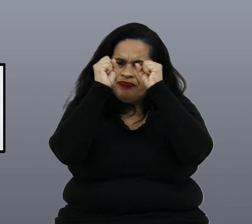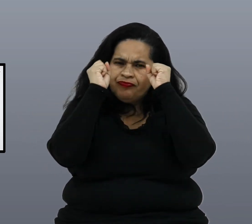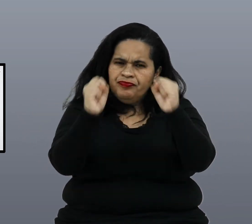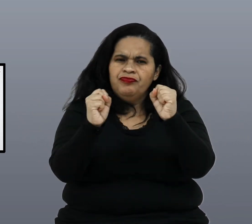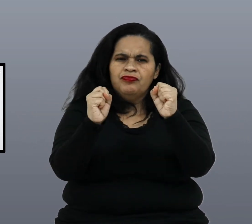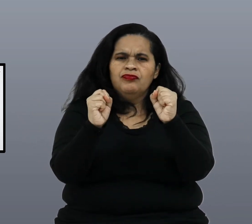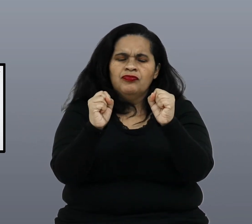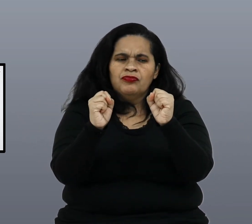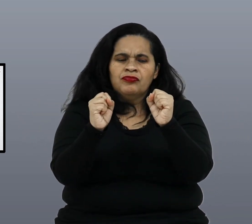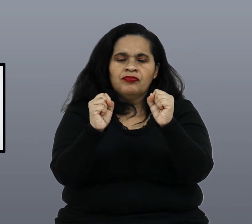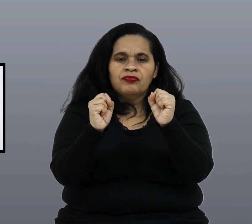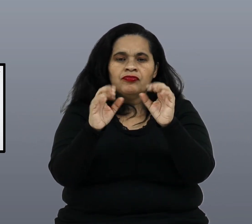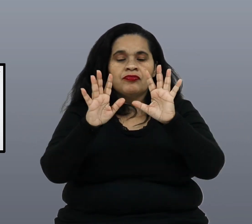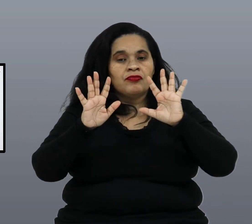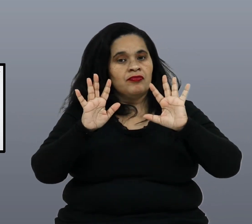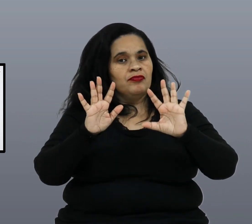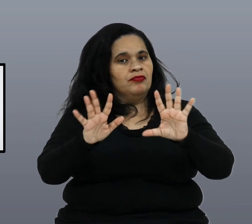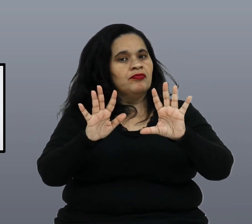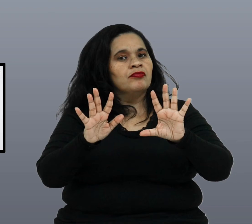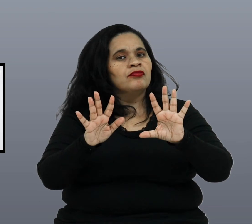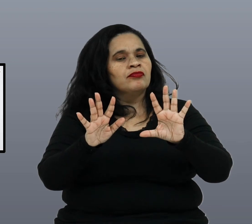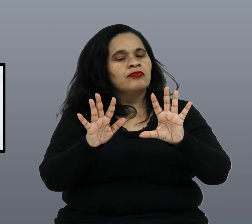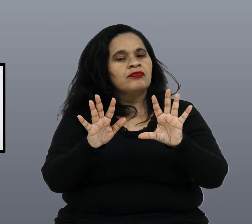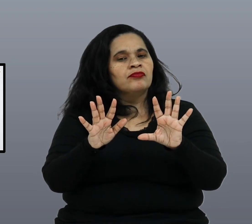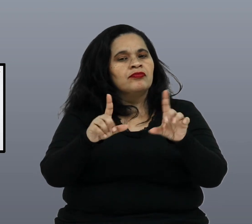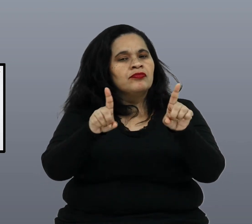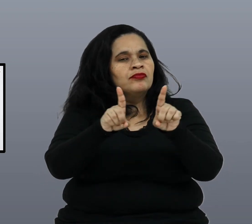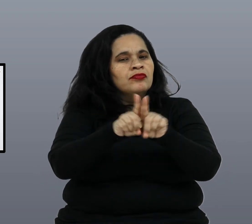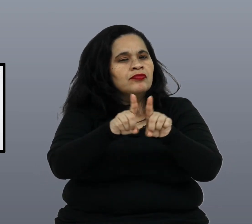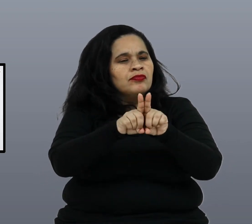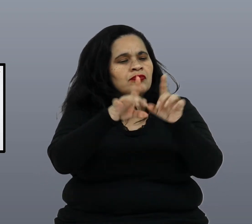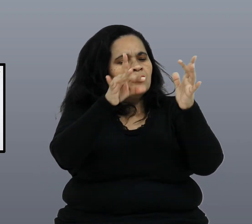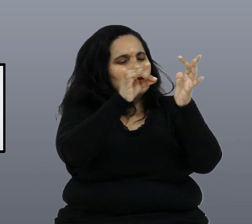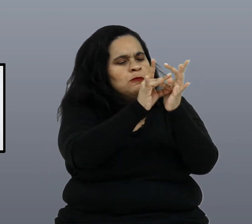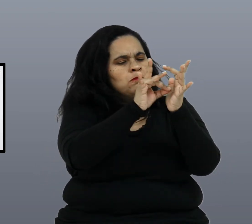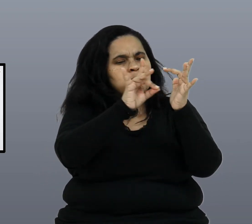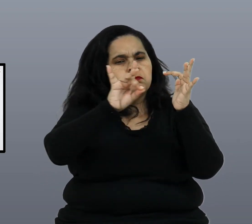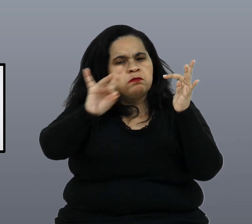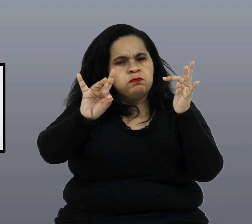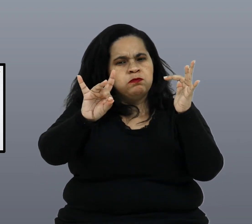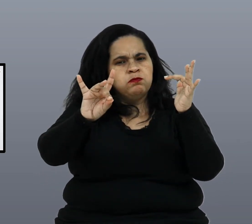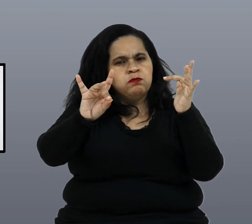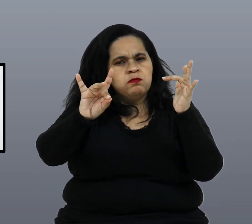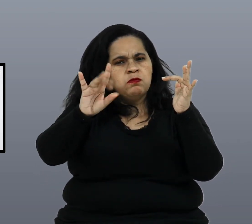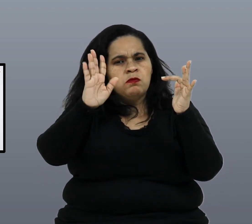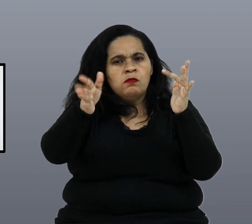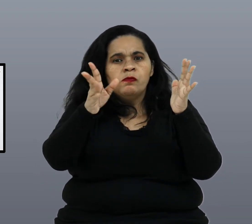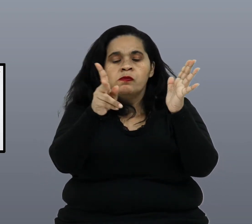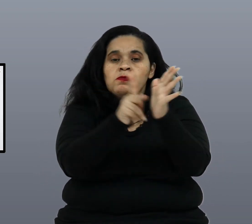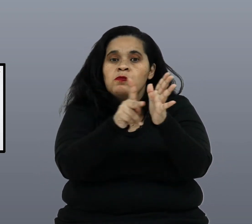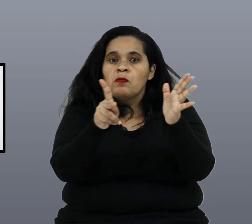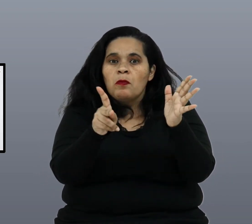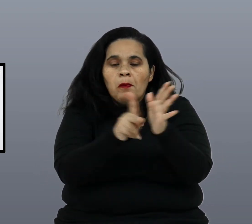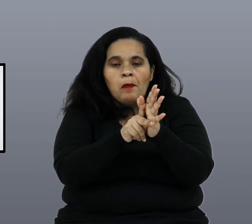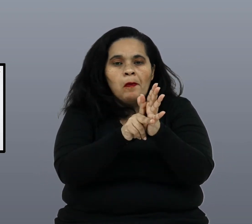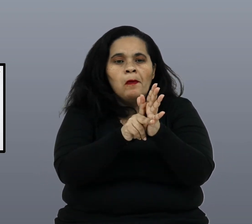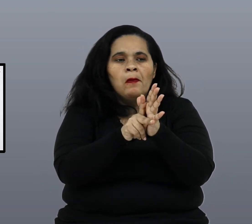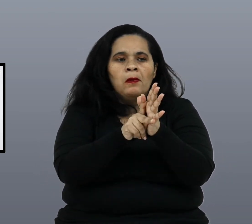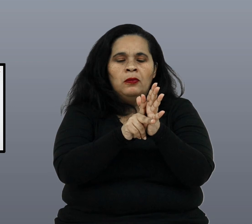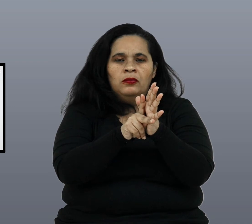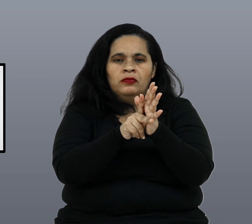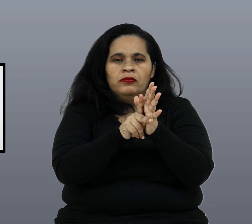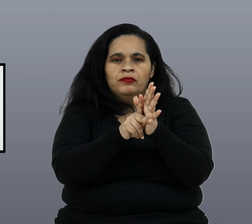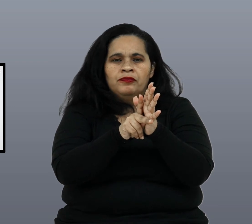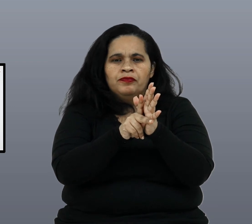levantam. Mas esses poderes eles são guiados pelo anticristo. Esses poderes lá atrás são guiados pelo anticristo. O próprio anticristo vai fazer isso, mas ele também guiava